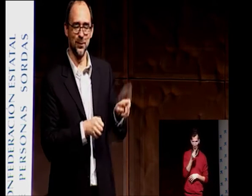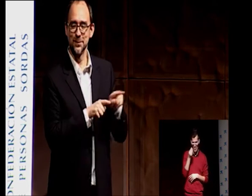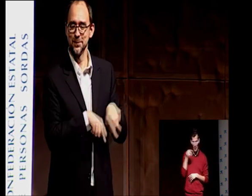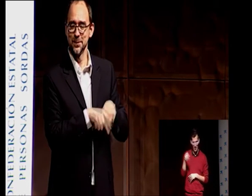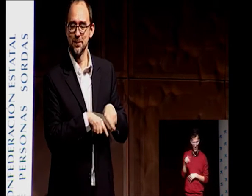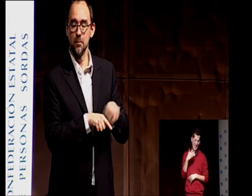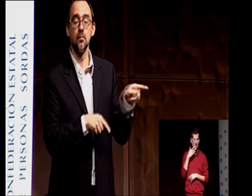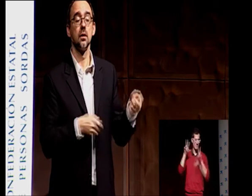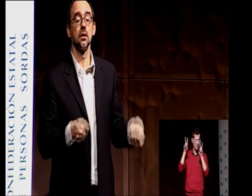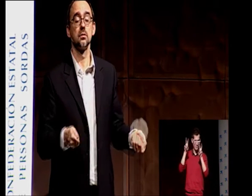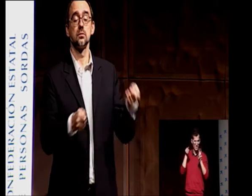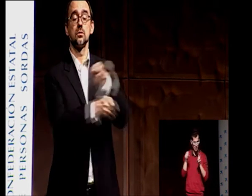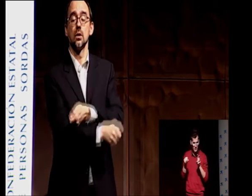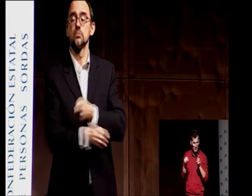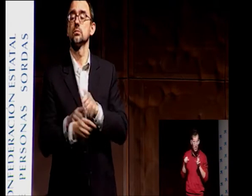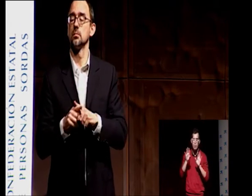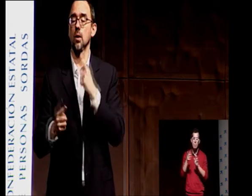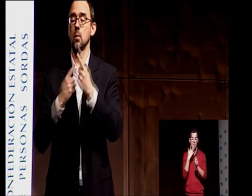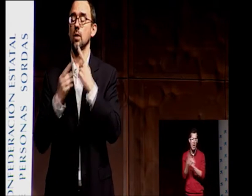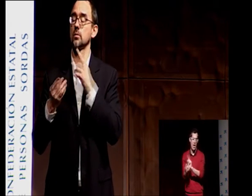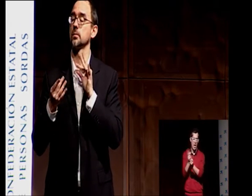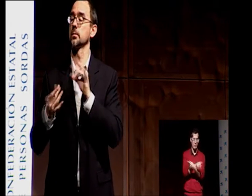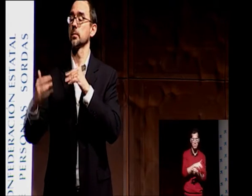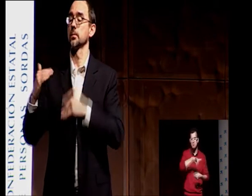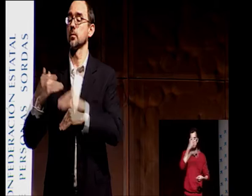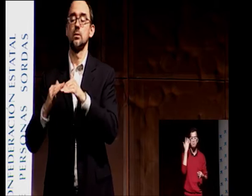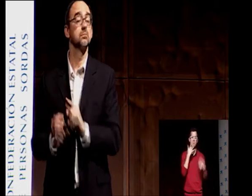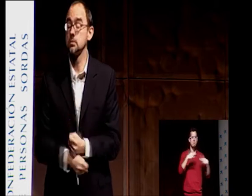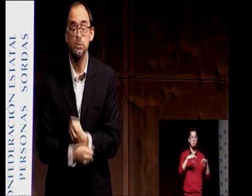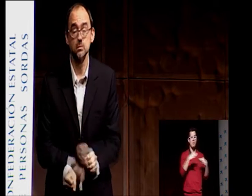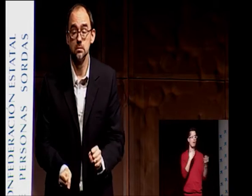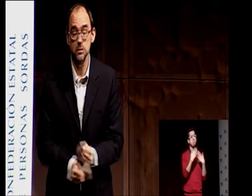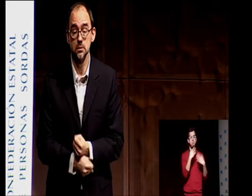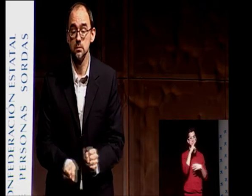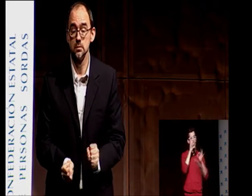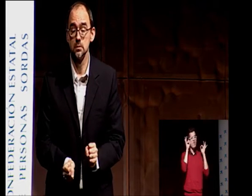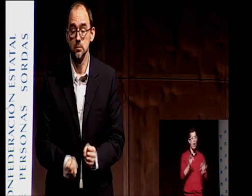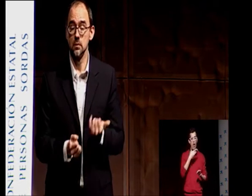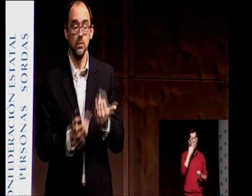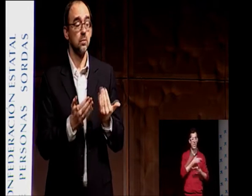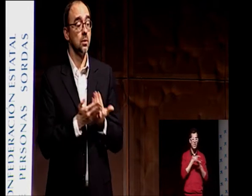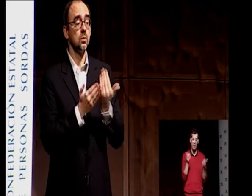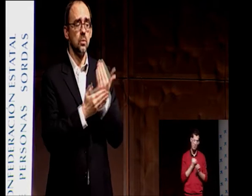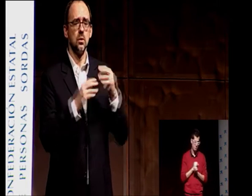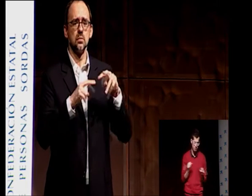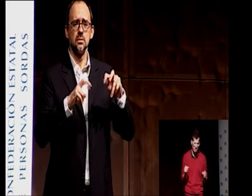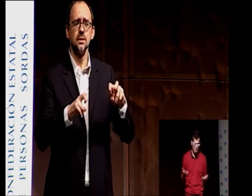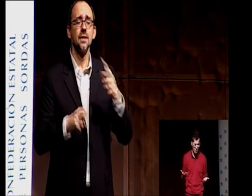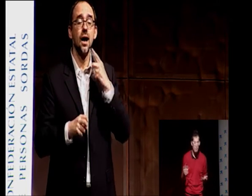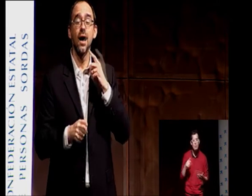añadidos Es verdad que es un apoyo a la lengua oral pero si pensamos A lo mejor